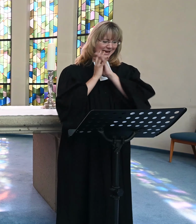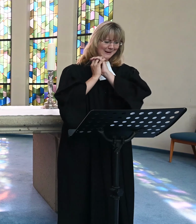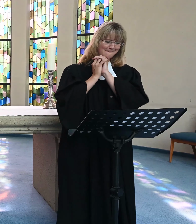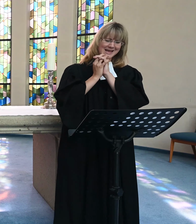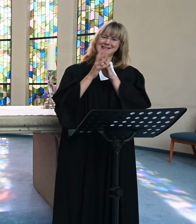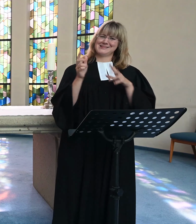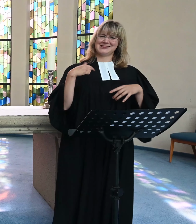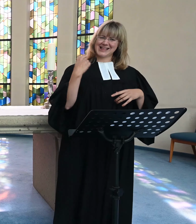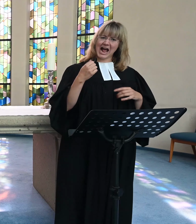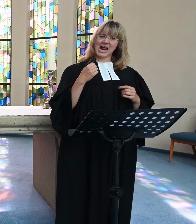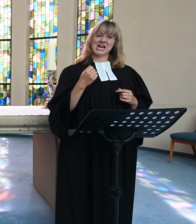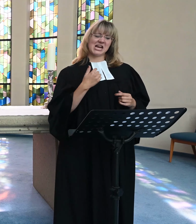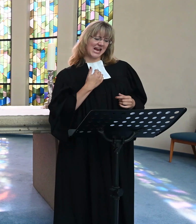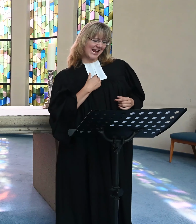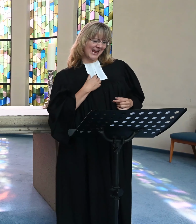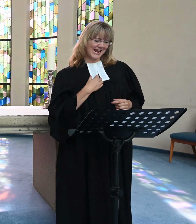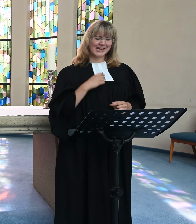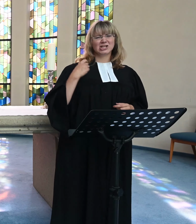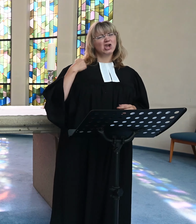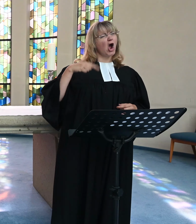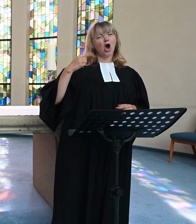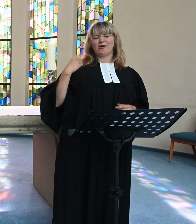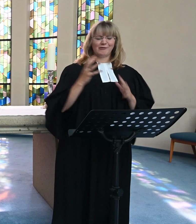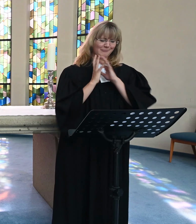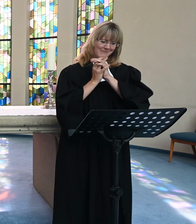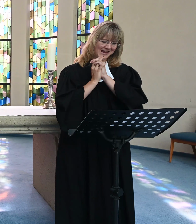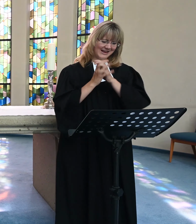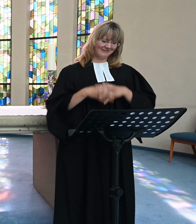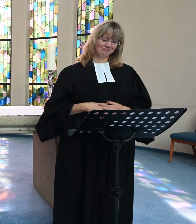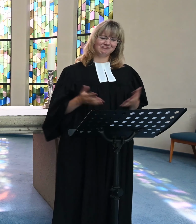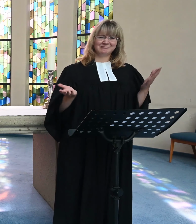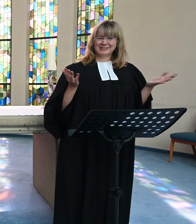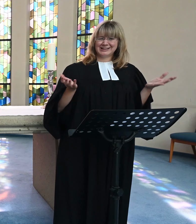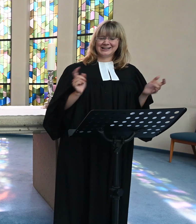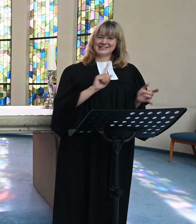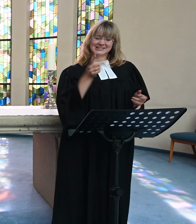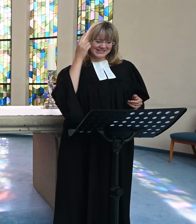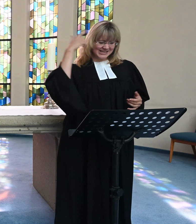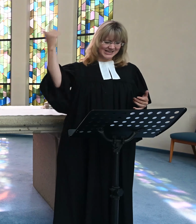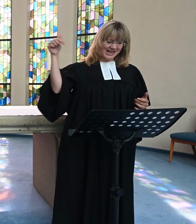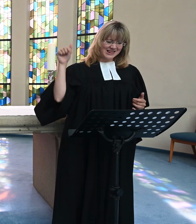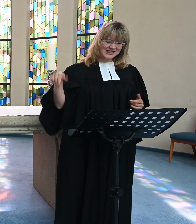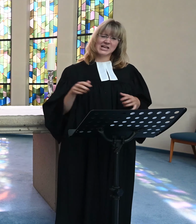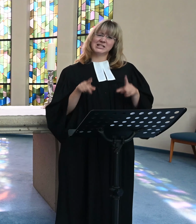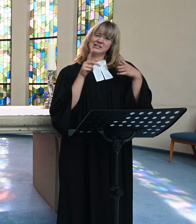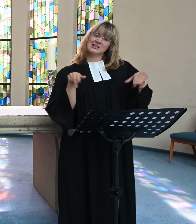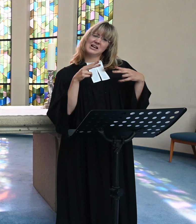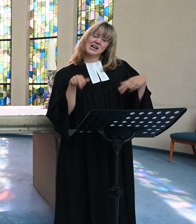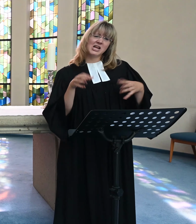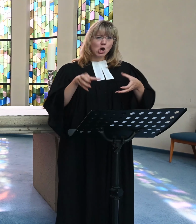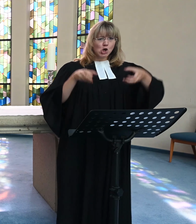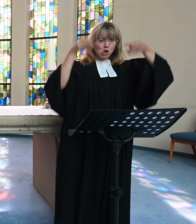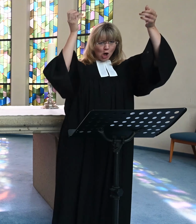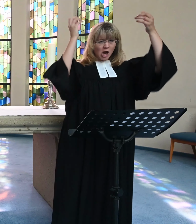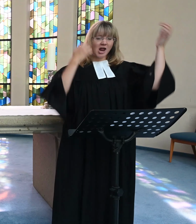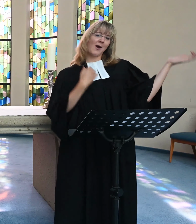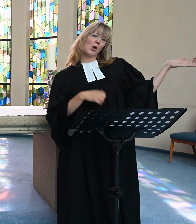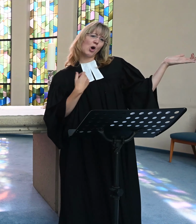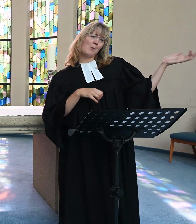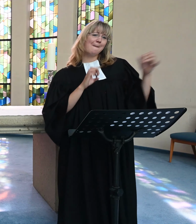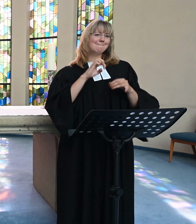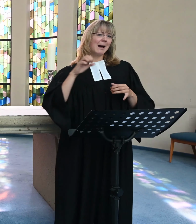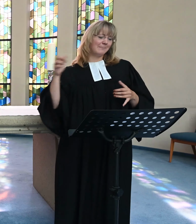was meinst du wohl, was ich dann beten würde? Manche von Ihnen erinnern sich vielleicht an diesen Song der